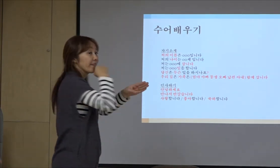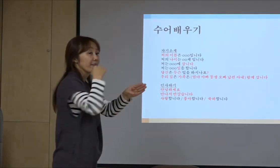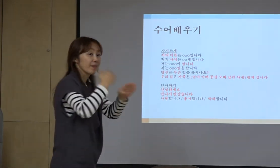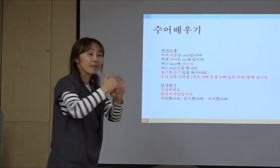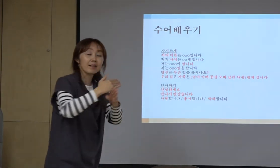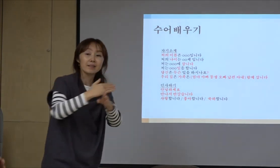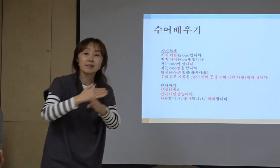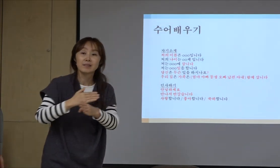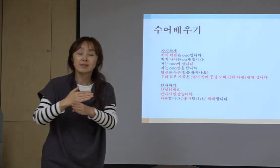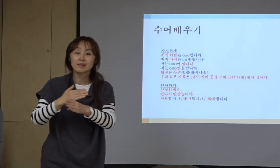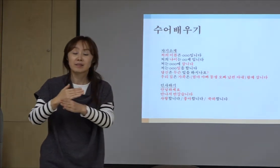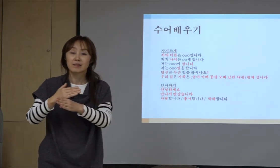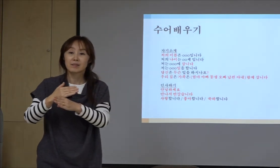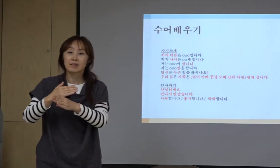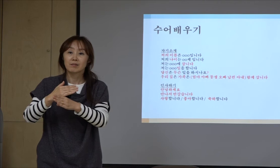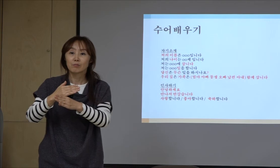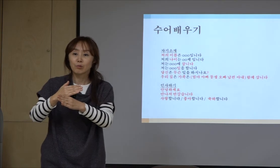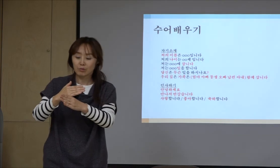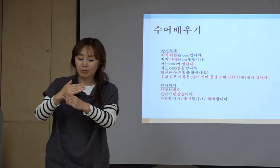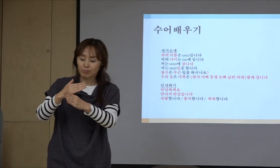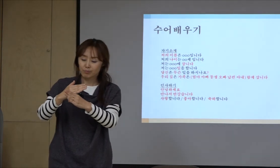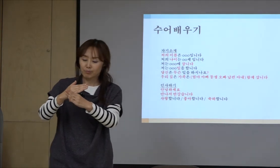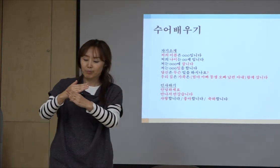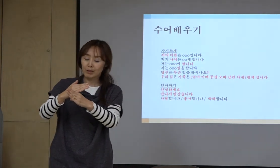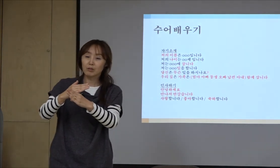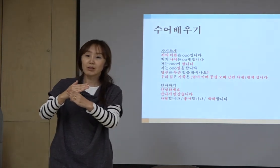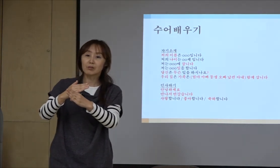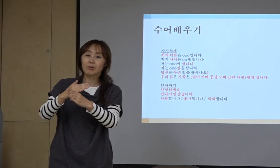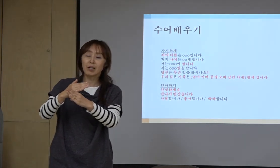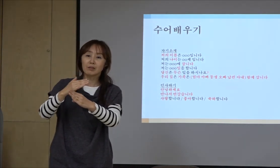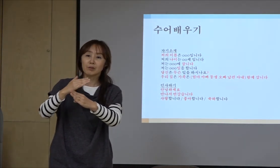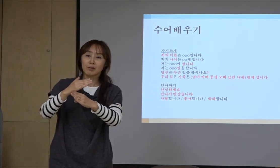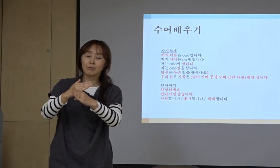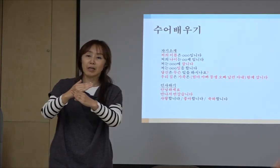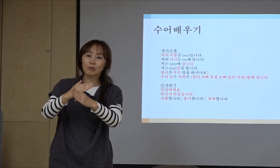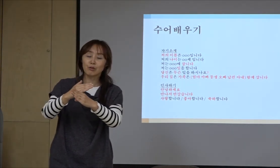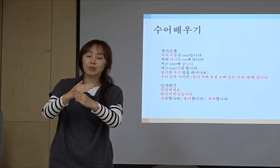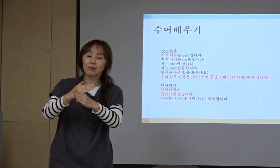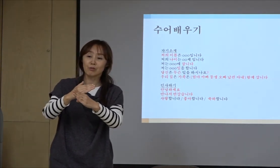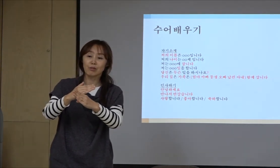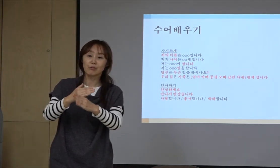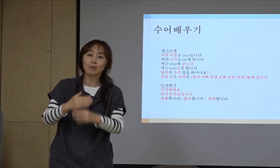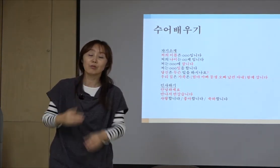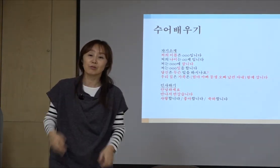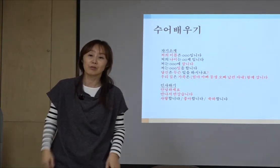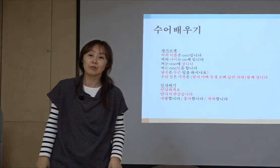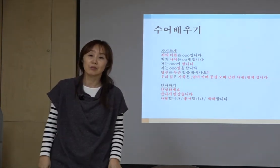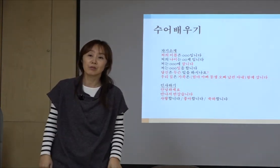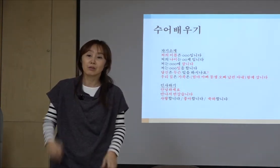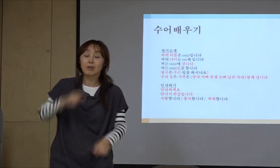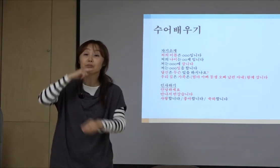이거 무슨 의미예요? 이것만 하면? 뭐 이렇게 막혀 있다는 건가? 아니면 나눠져 있다는 건가? 그러니까 북한은 이렇게 표현한다. 네,